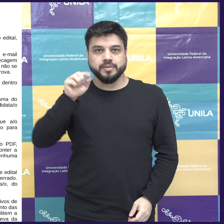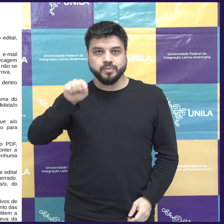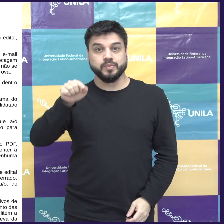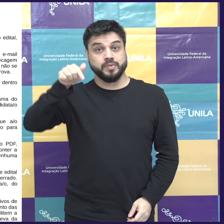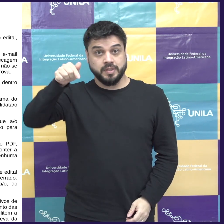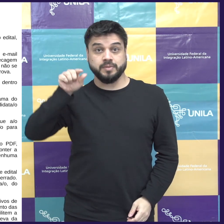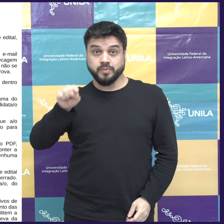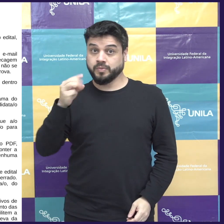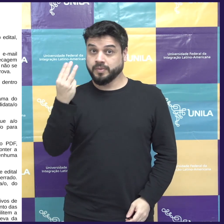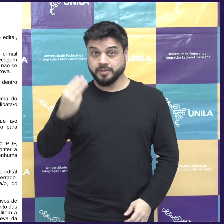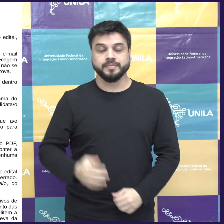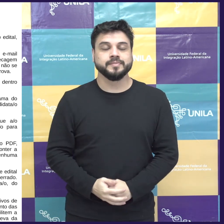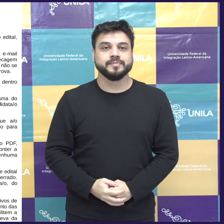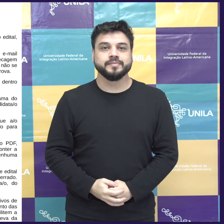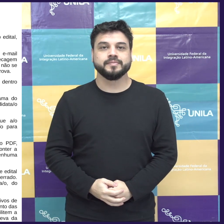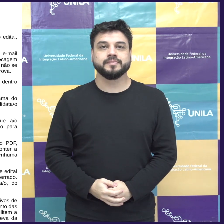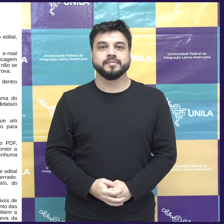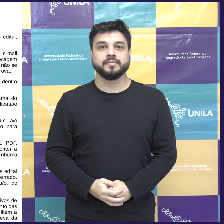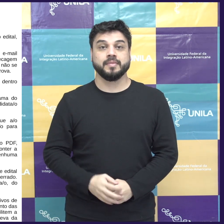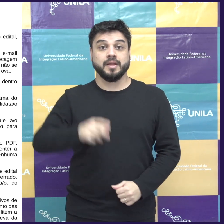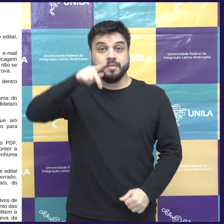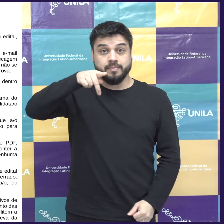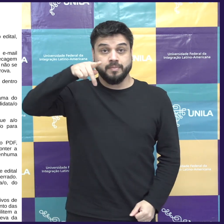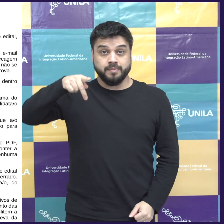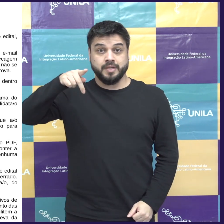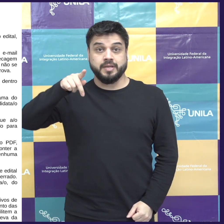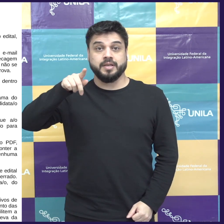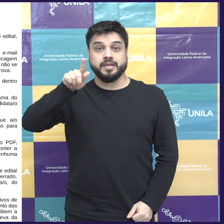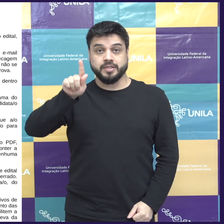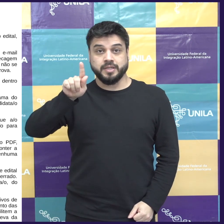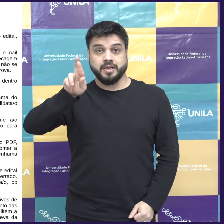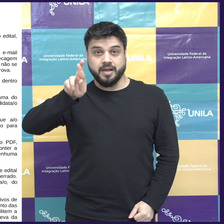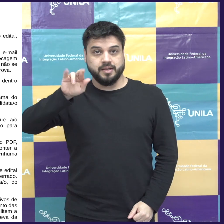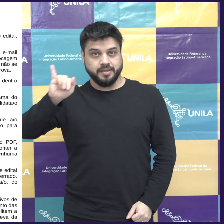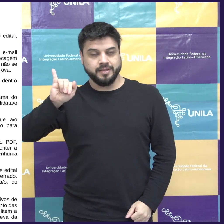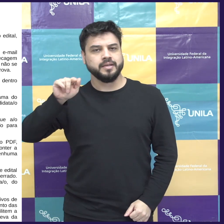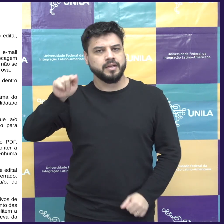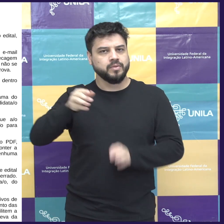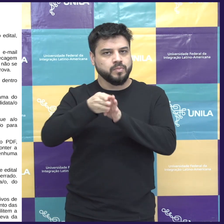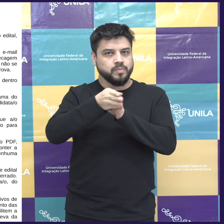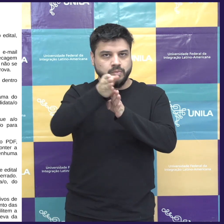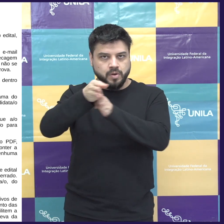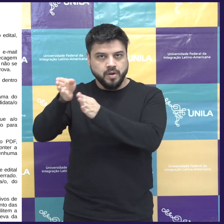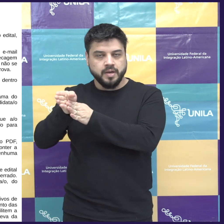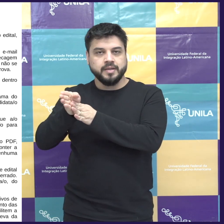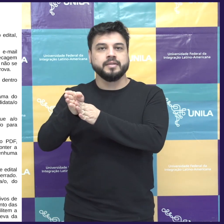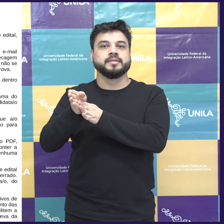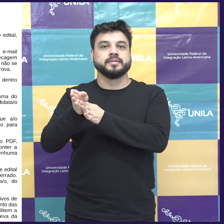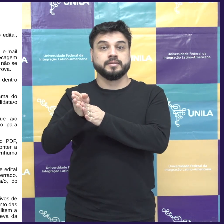5.3.7.3. O PPGRI recomenda, por um lado, a inserção